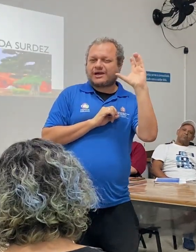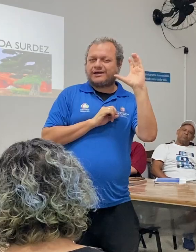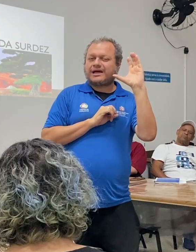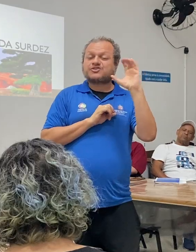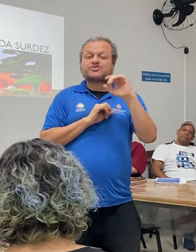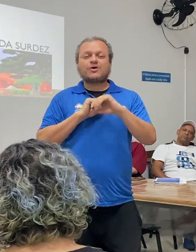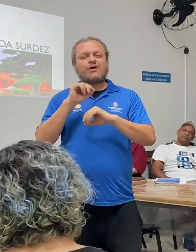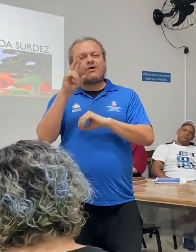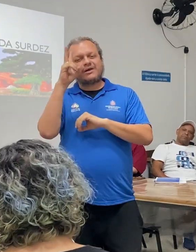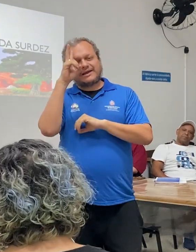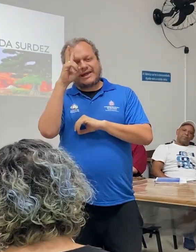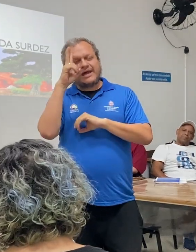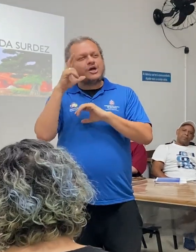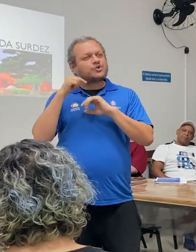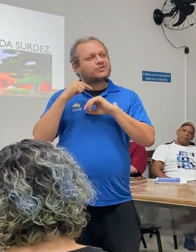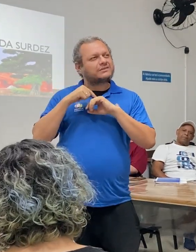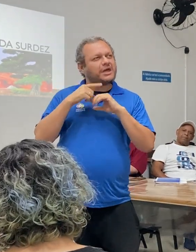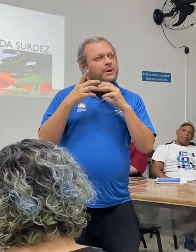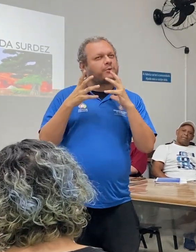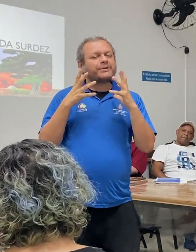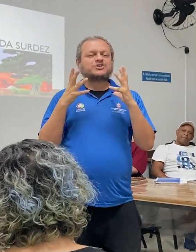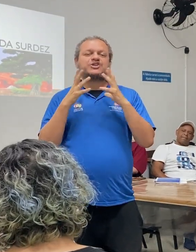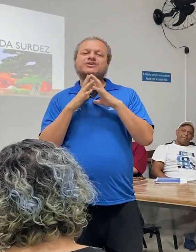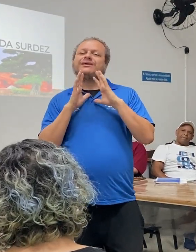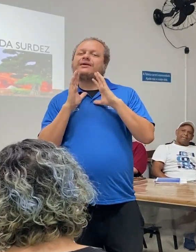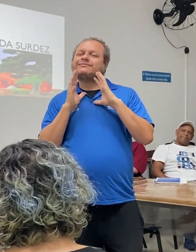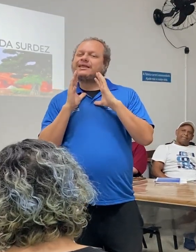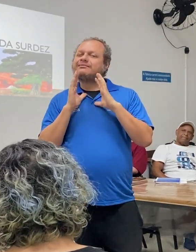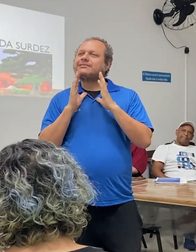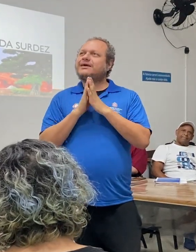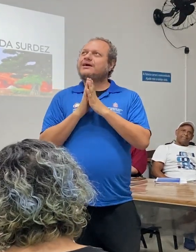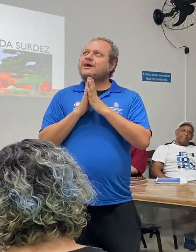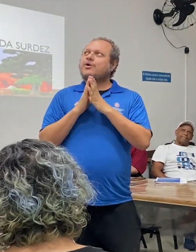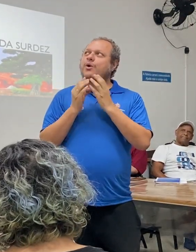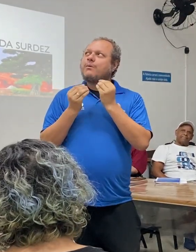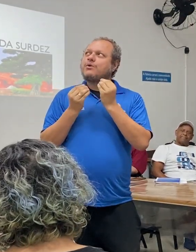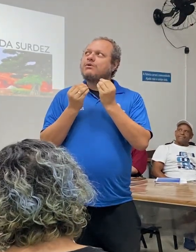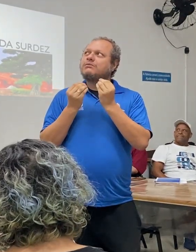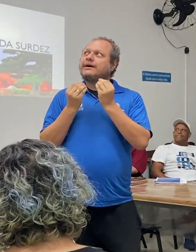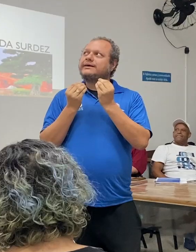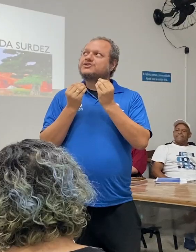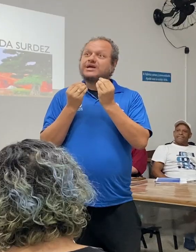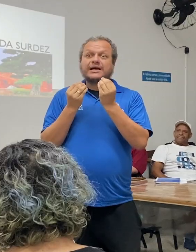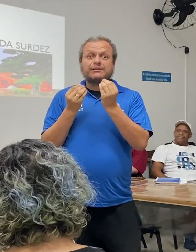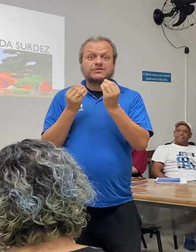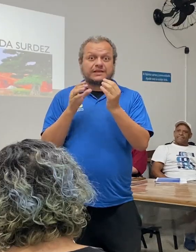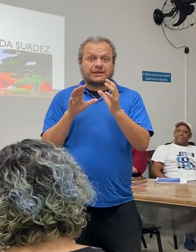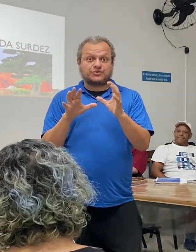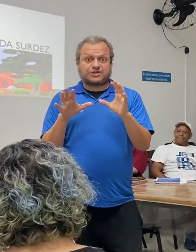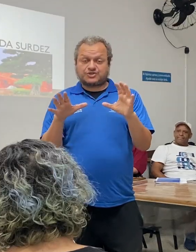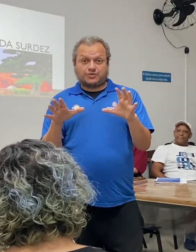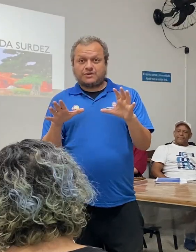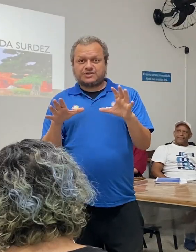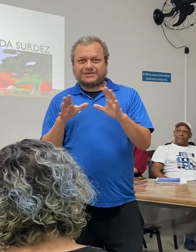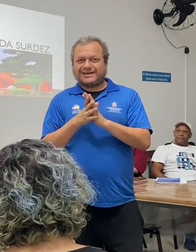aí na história, né, no tempo, para a gente entender como chegamos até os dias de hoje, né,